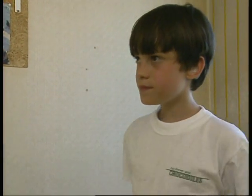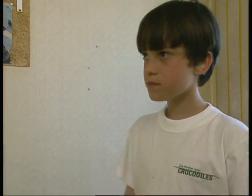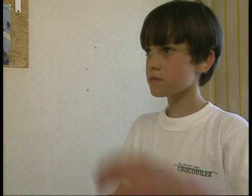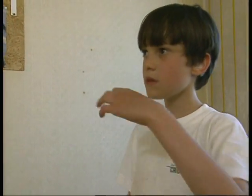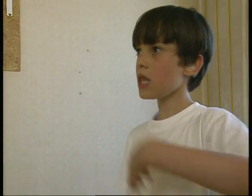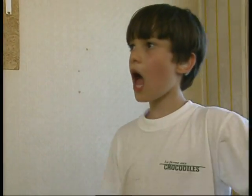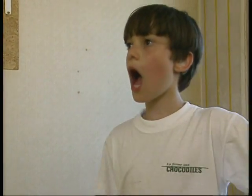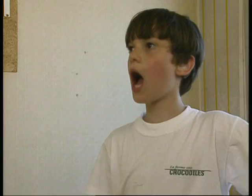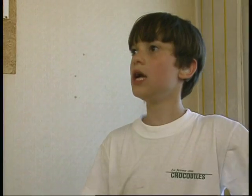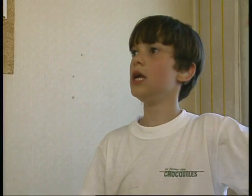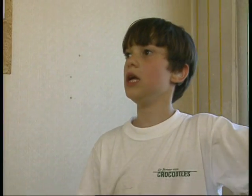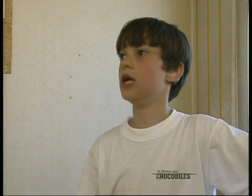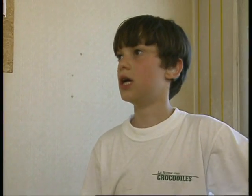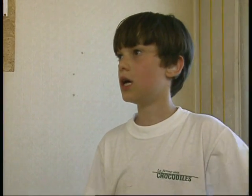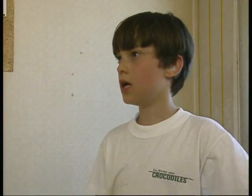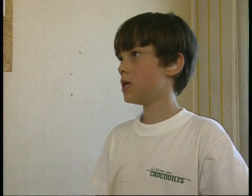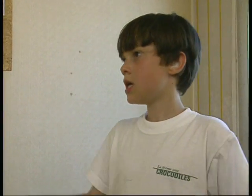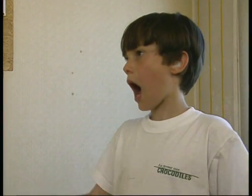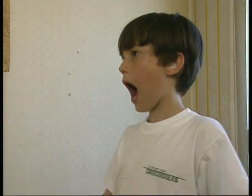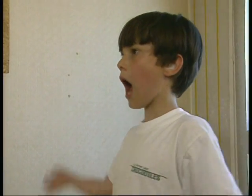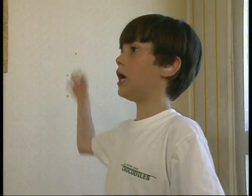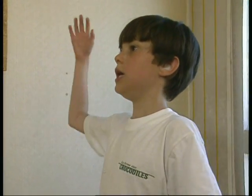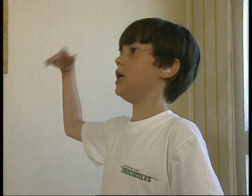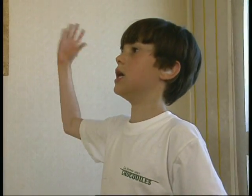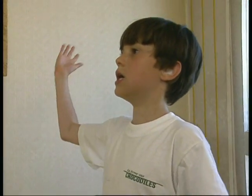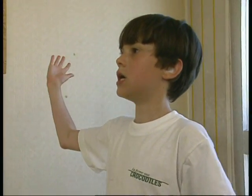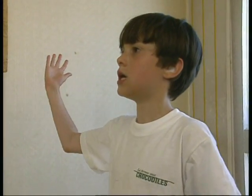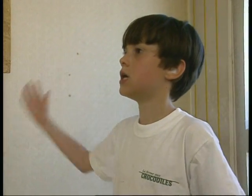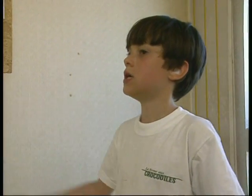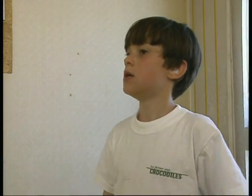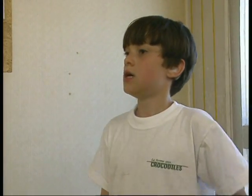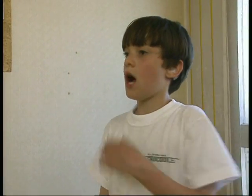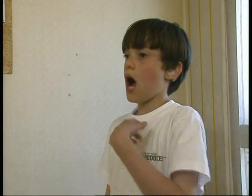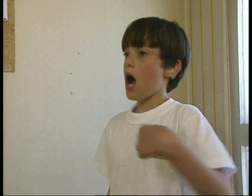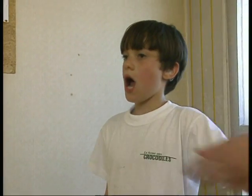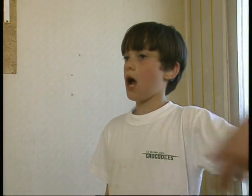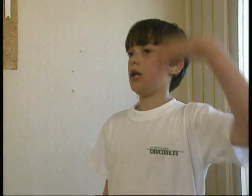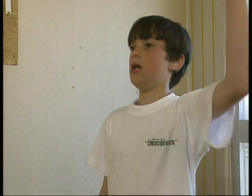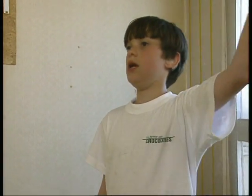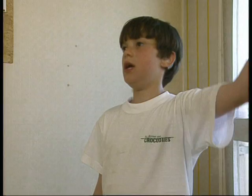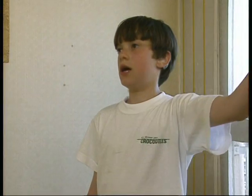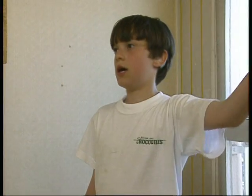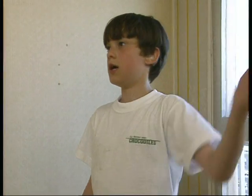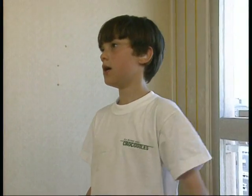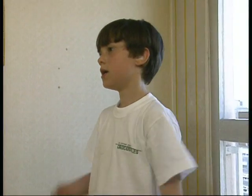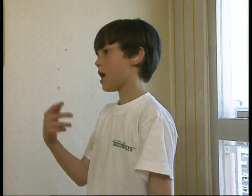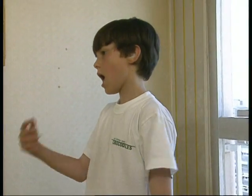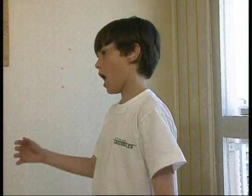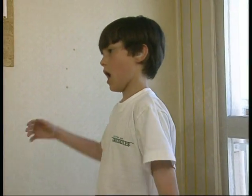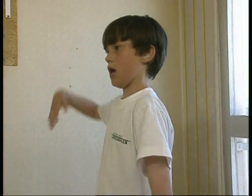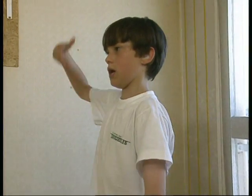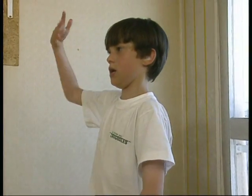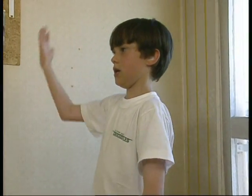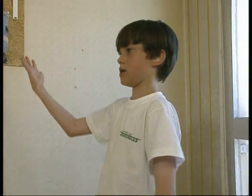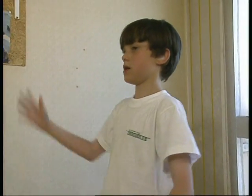progresser. Mon but est d'améliorer encore sa parole. Hein, toujours améliorer une parole, faire